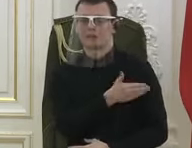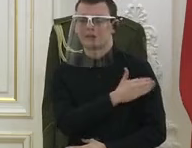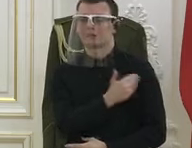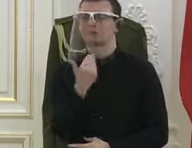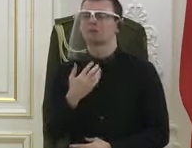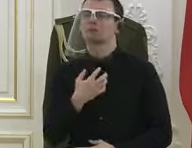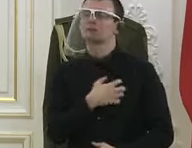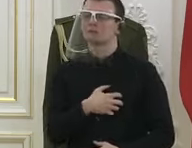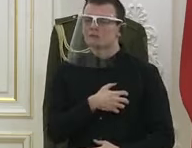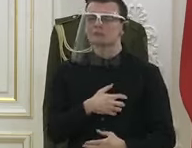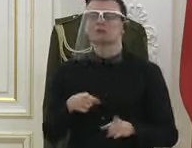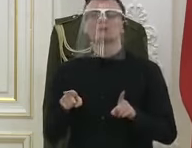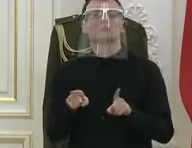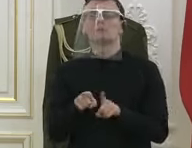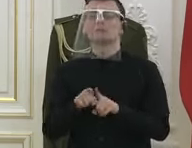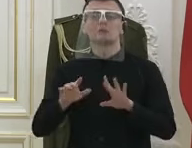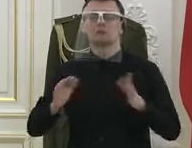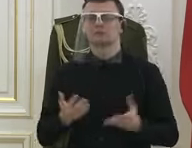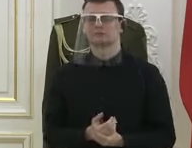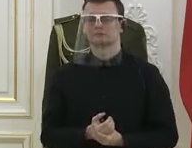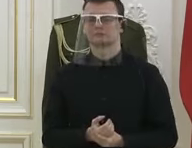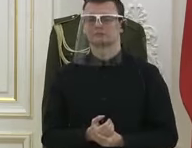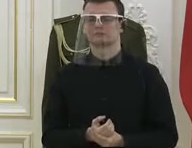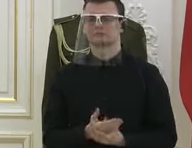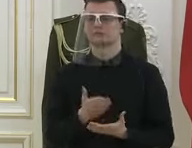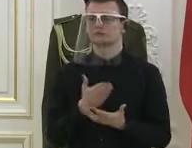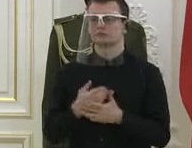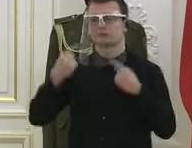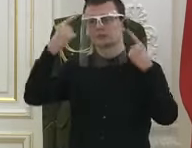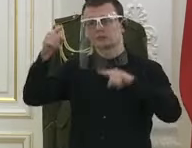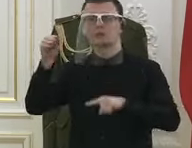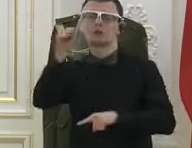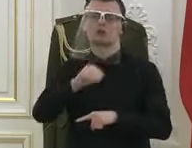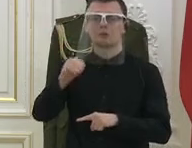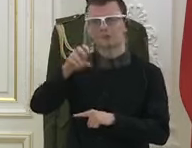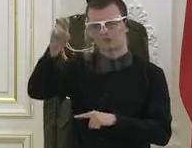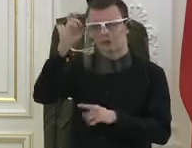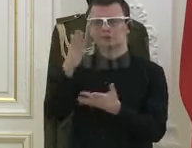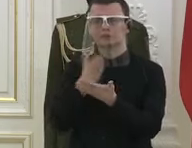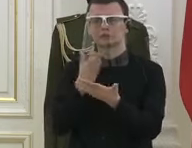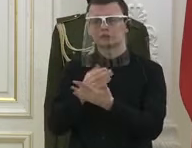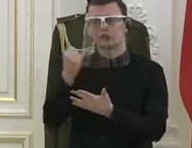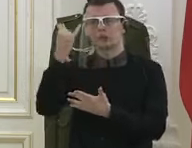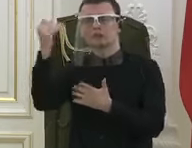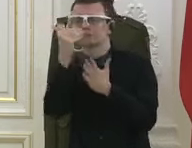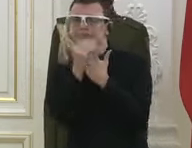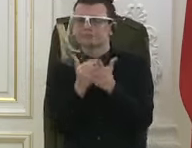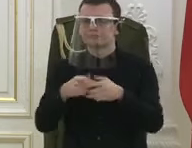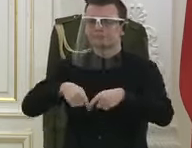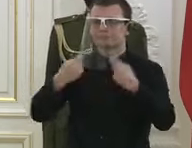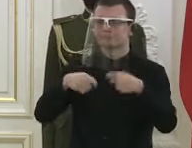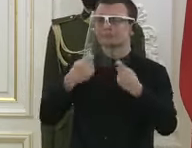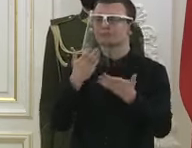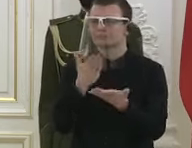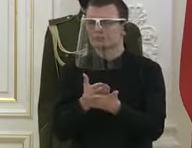sprzeczne z interesami wielu krajów europejskich i prowadzi do sytuacji, która potencjalnie może być niebezpieczna,